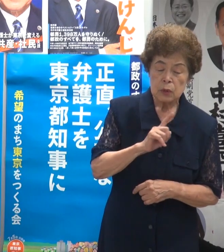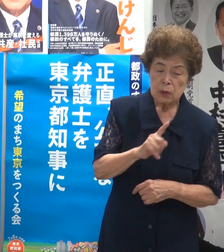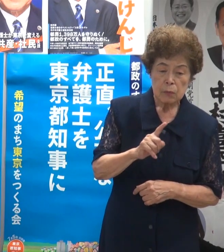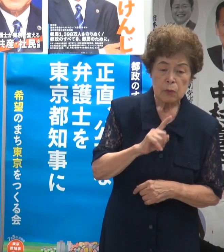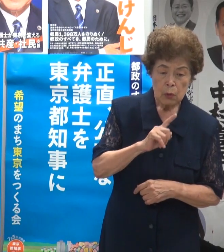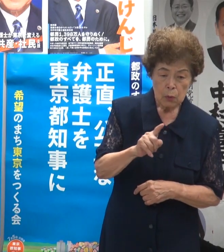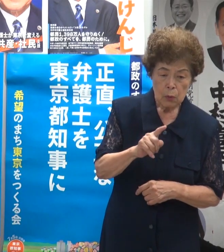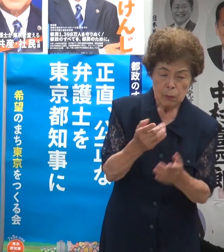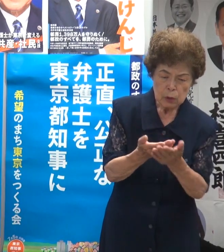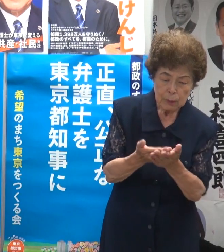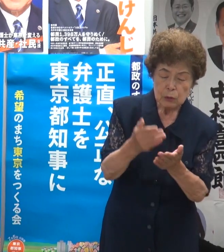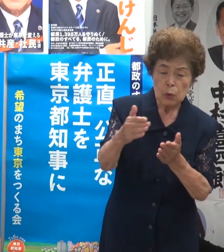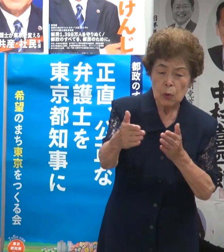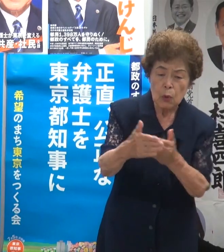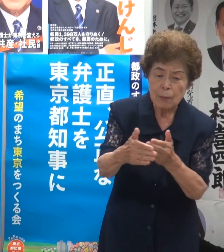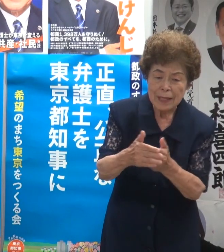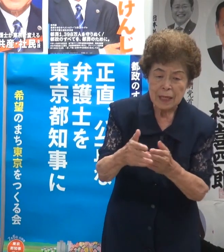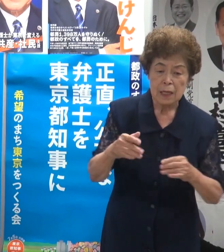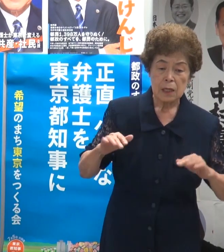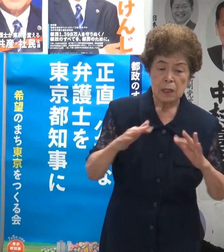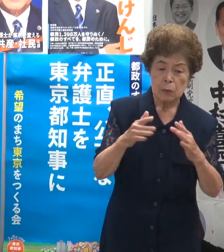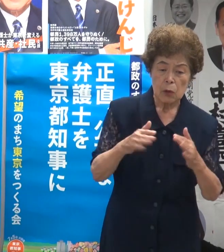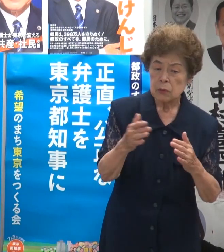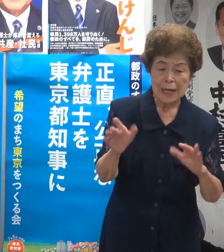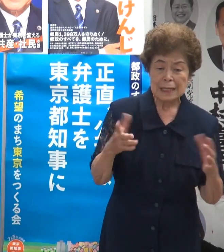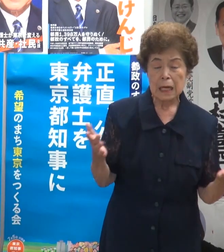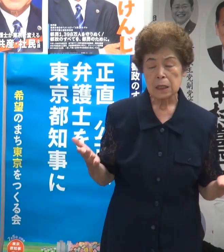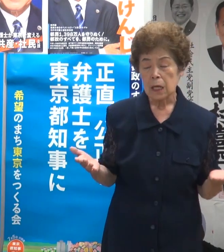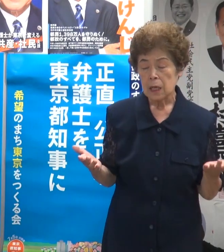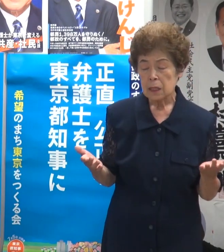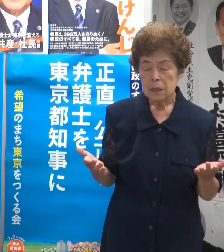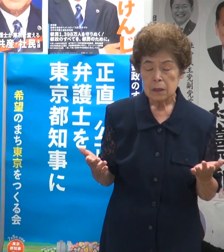きるような論戦もなかったということで、